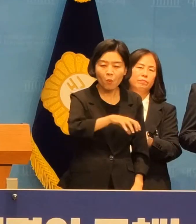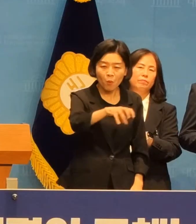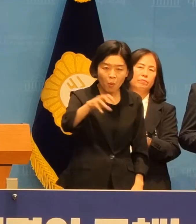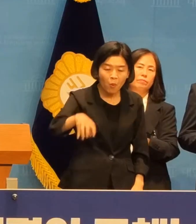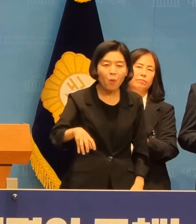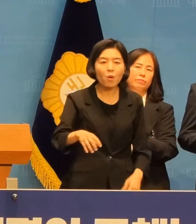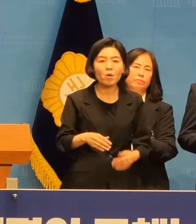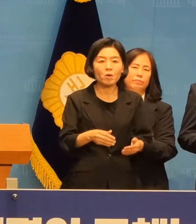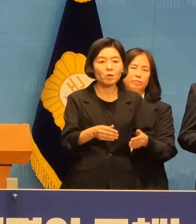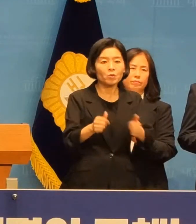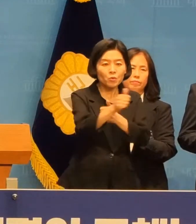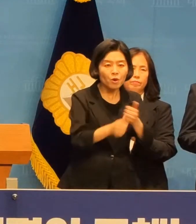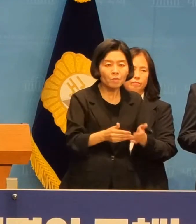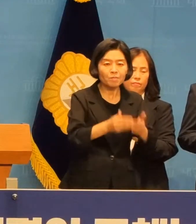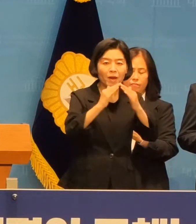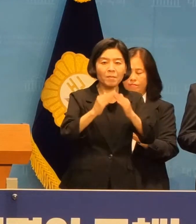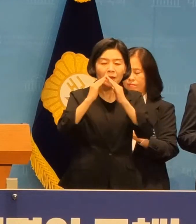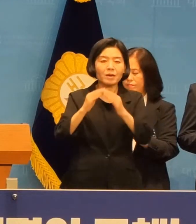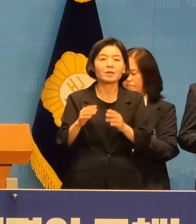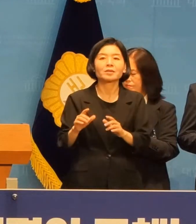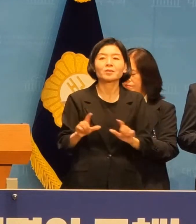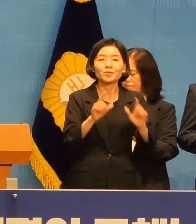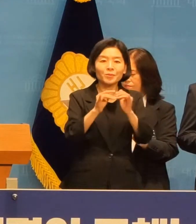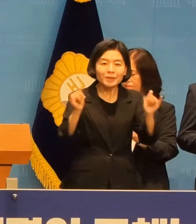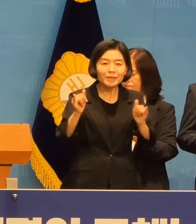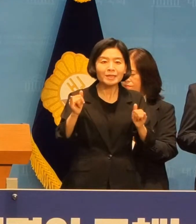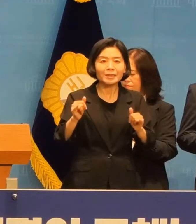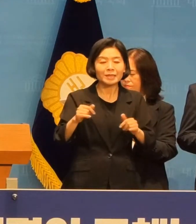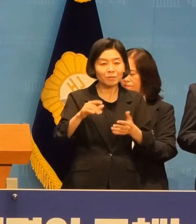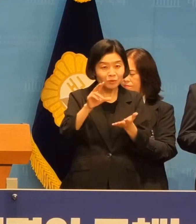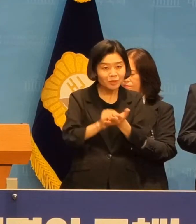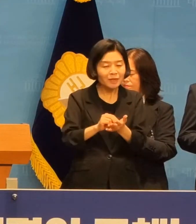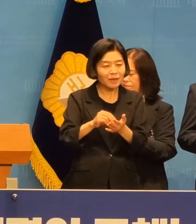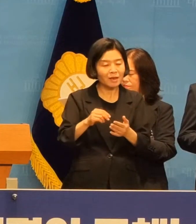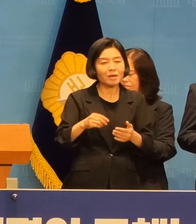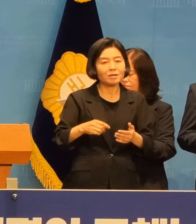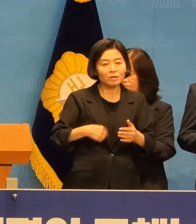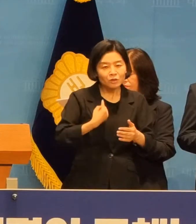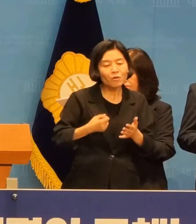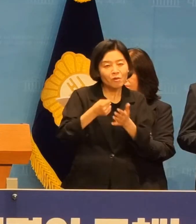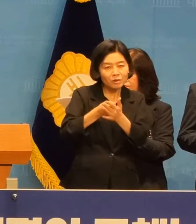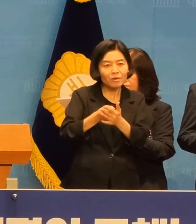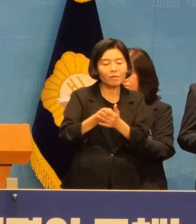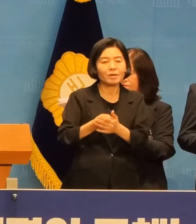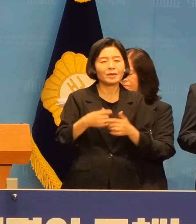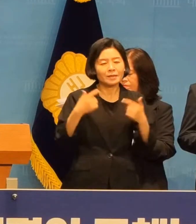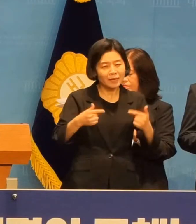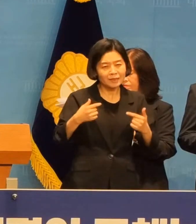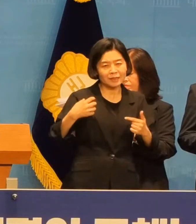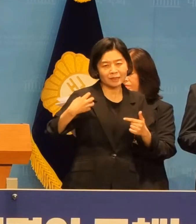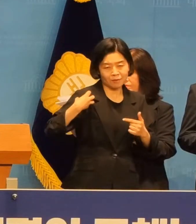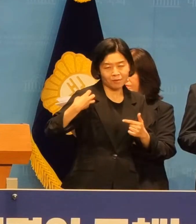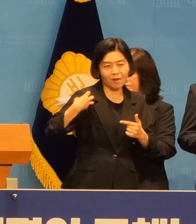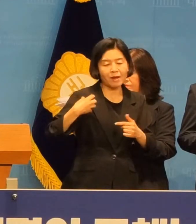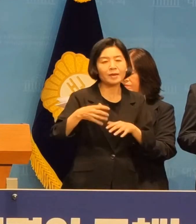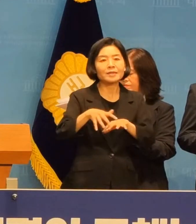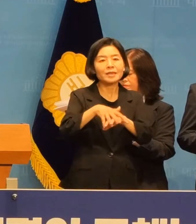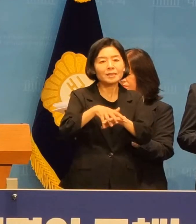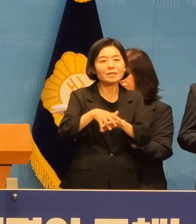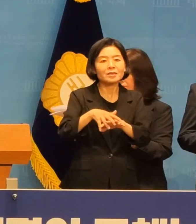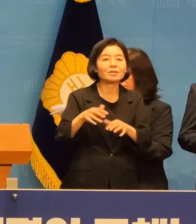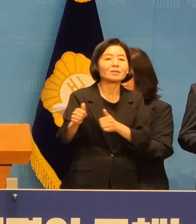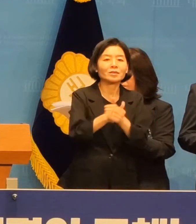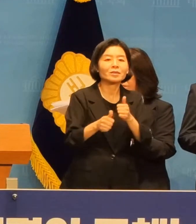사안을 결정하도록 하고 그 결정을 실현할 상시기구로 주민자치회를 둡니다. 이제